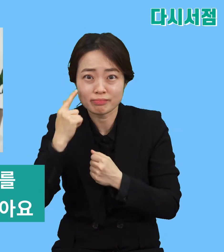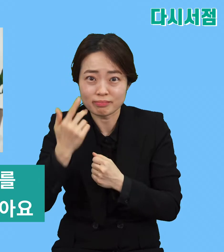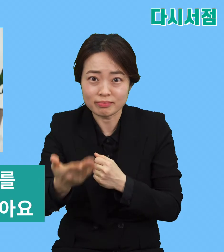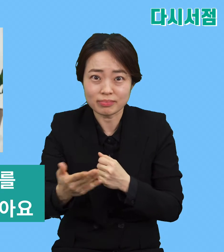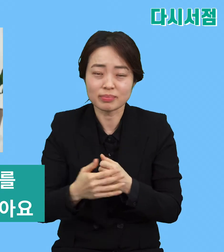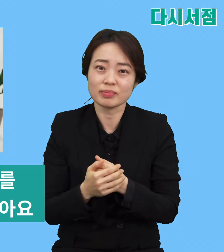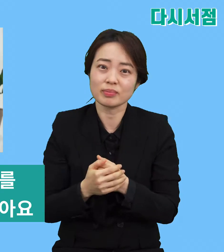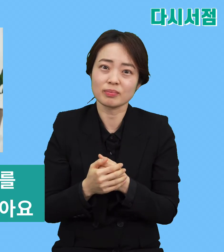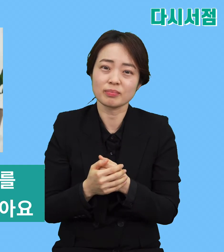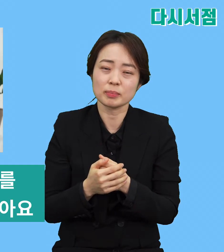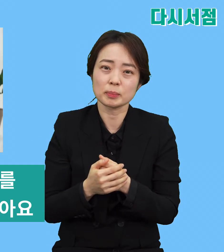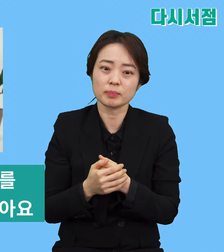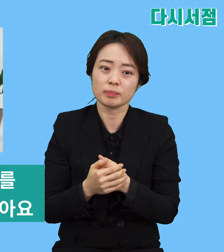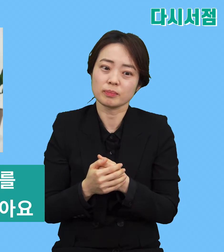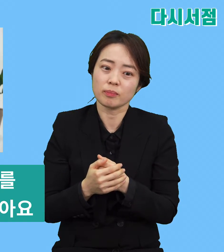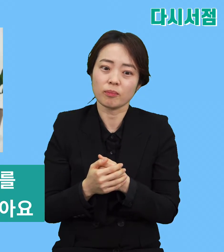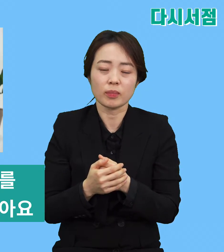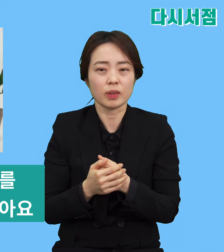그때 뭔가